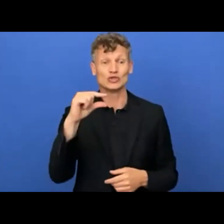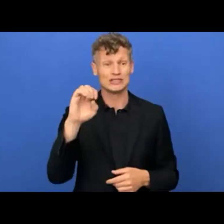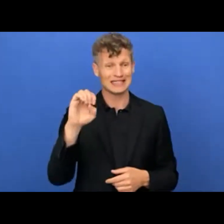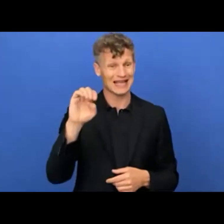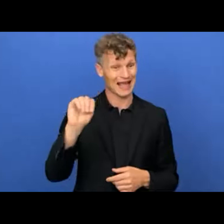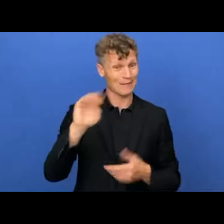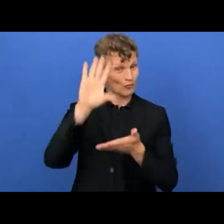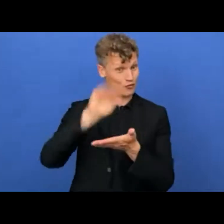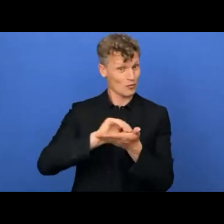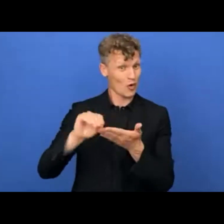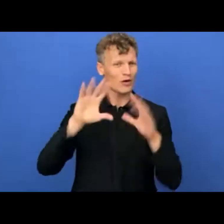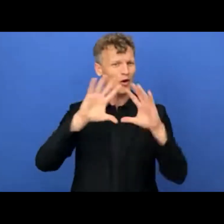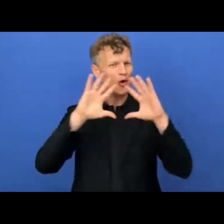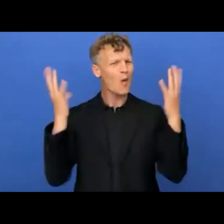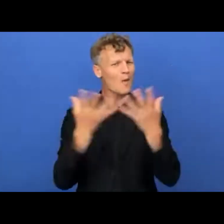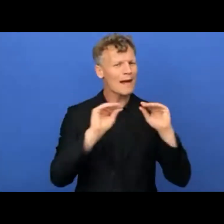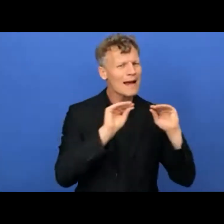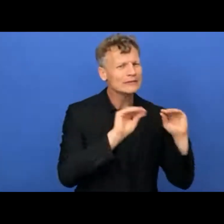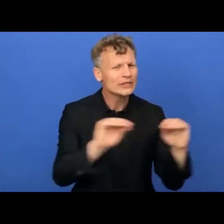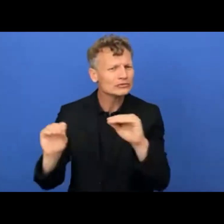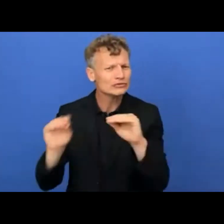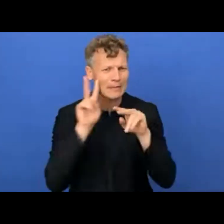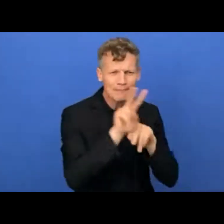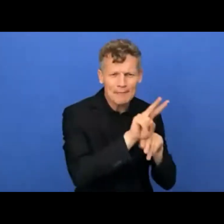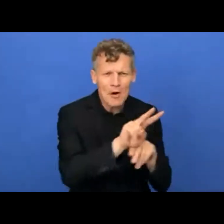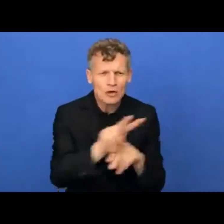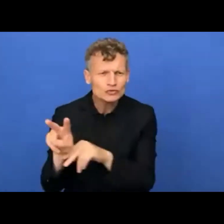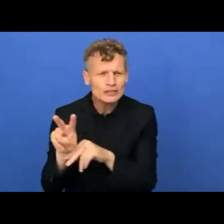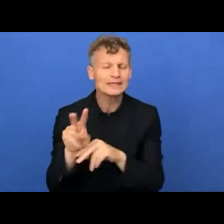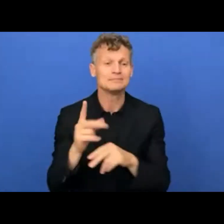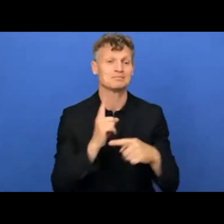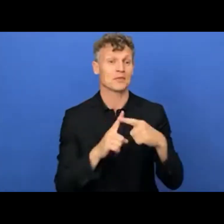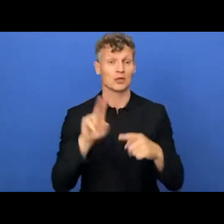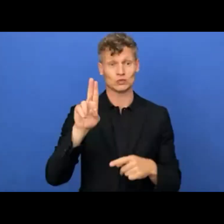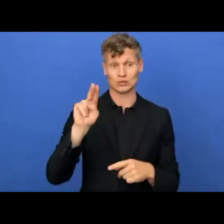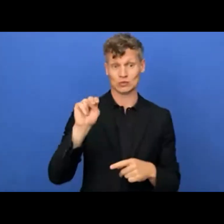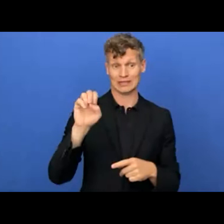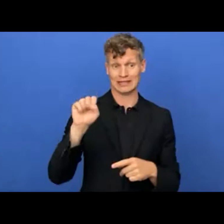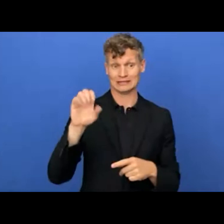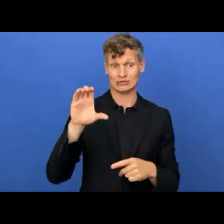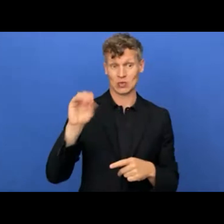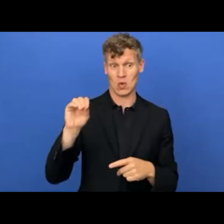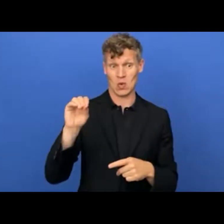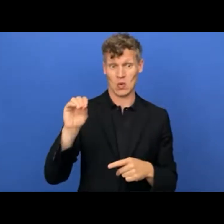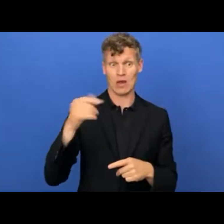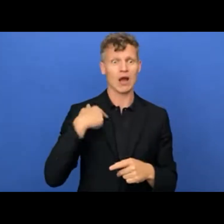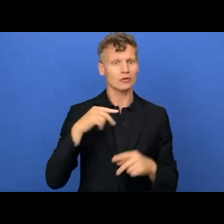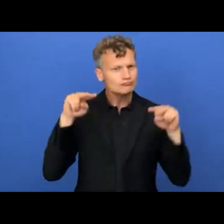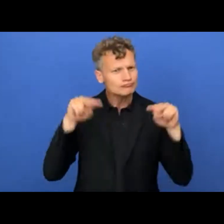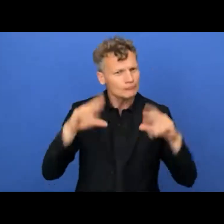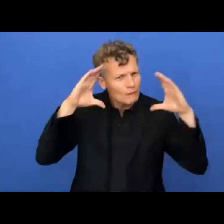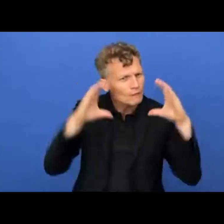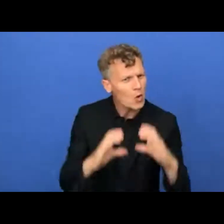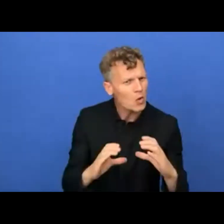Alors, cette réunion est organisée par le GEM, donc la réunion